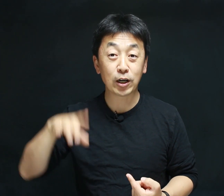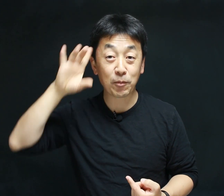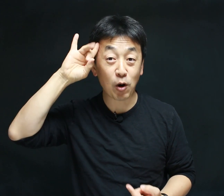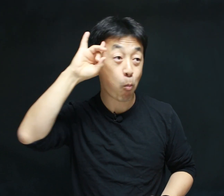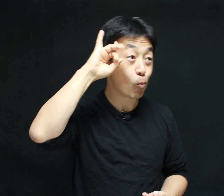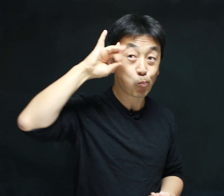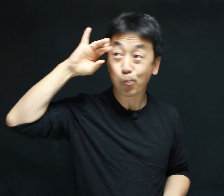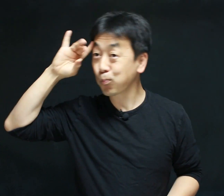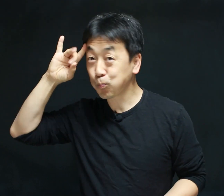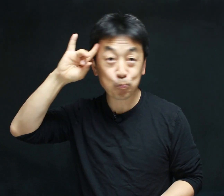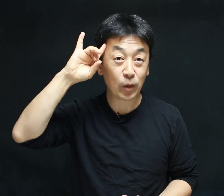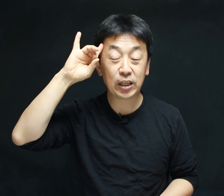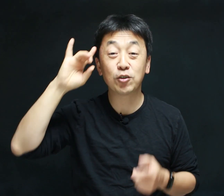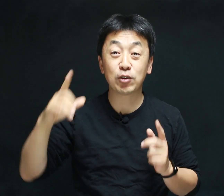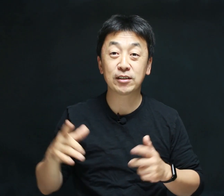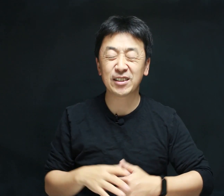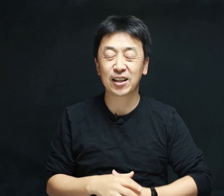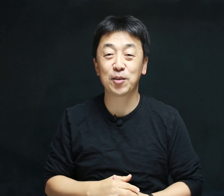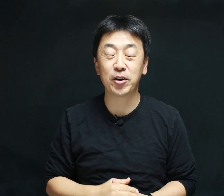하면서 이런 수화를 쓴다 그러면